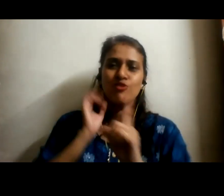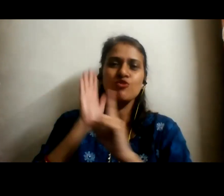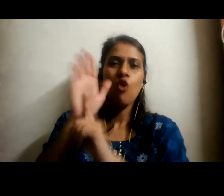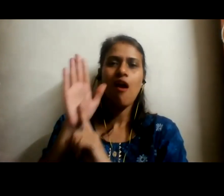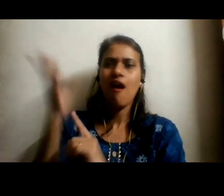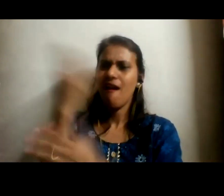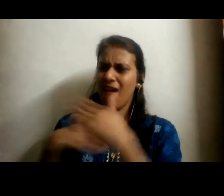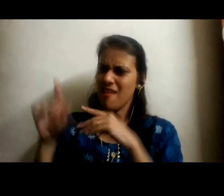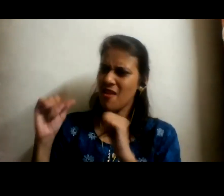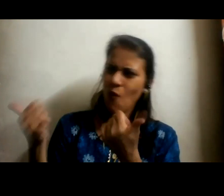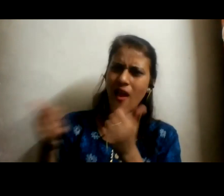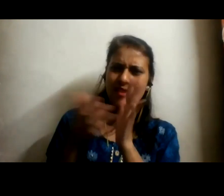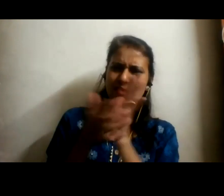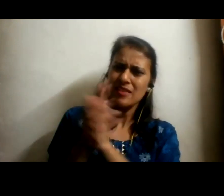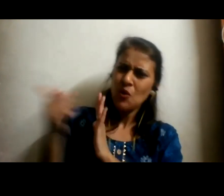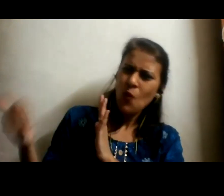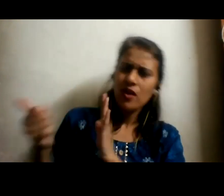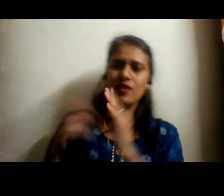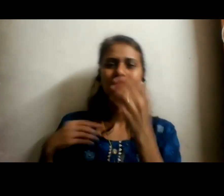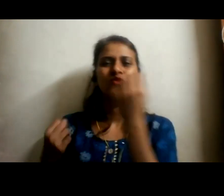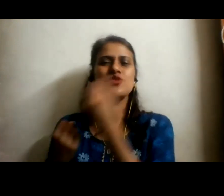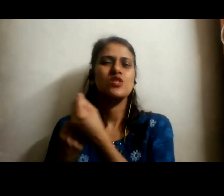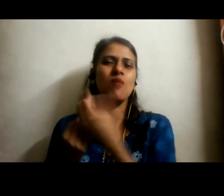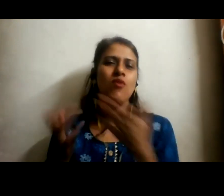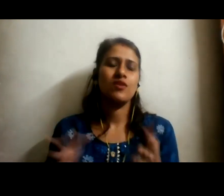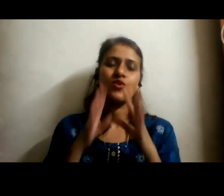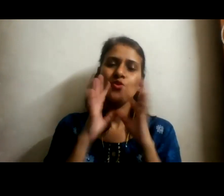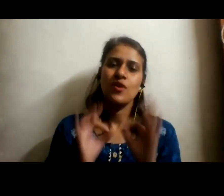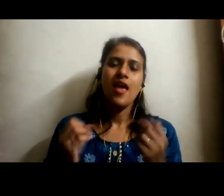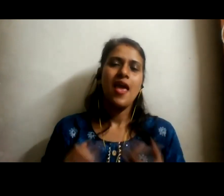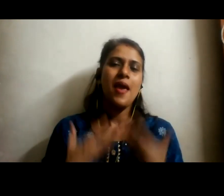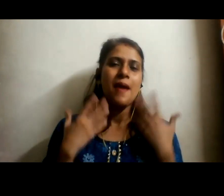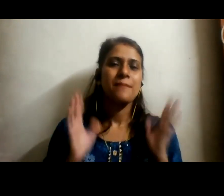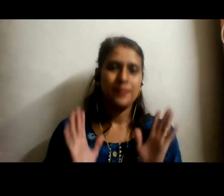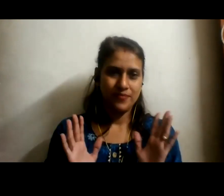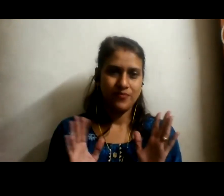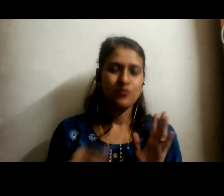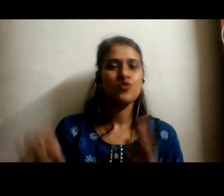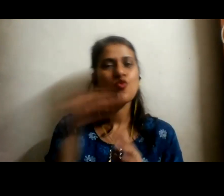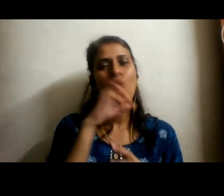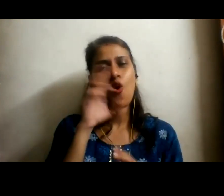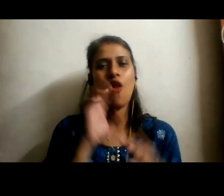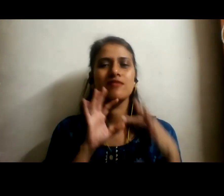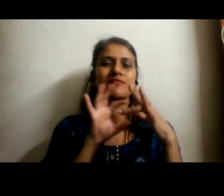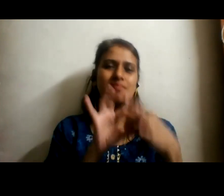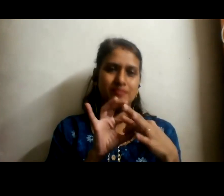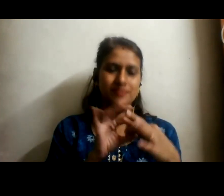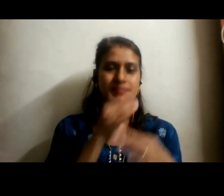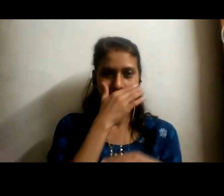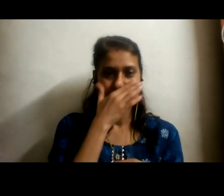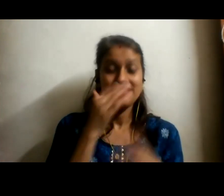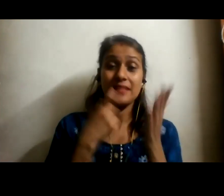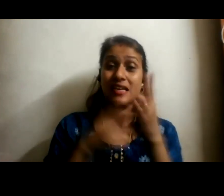वेदर हाउ एवर यू कैन सपोर्ट, इट विल बी अ रियल प्लेजर टू गेट योर कॉलेज टू वर्क विद यू विद अस एंड द